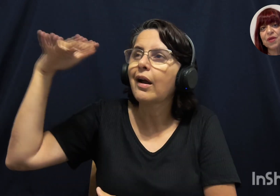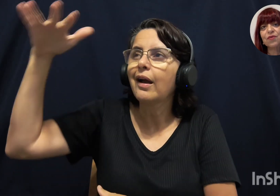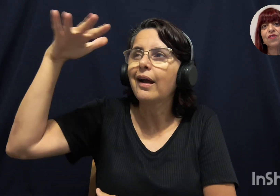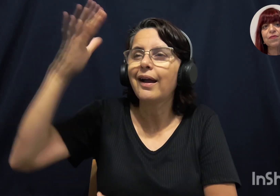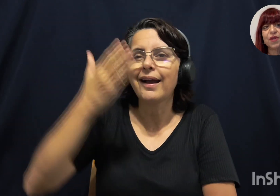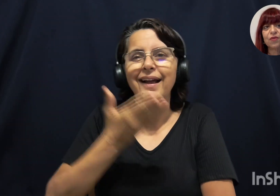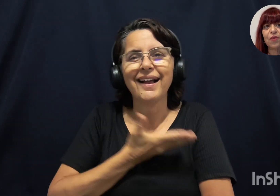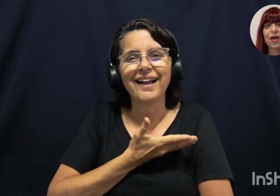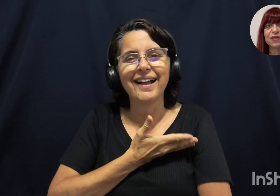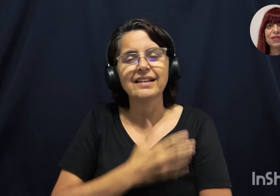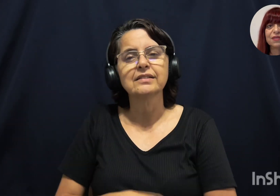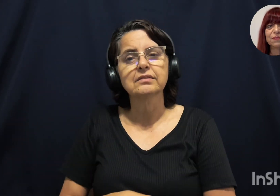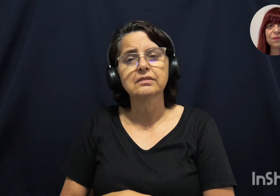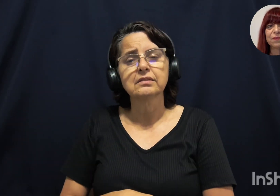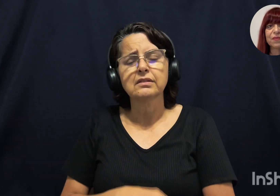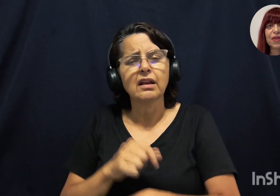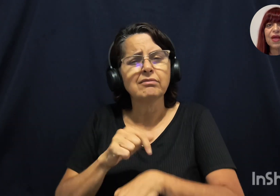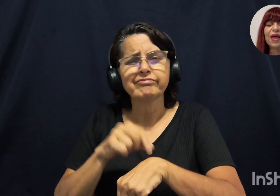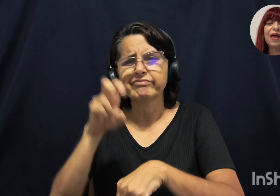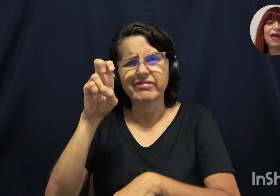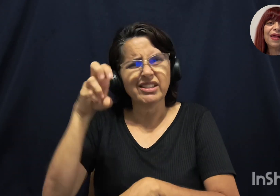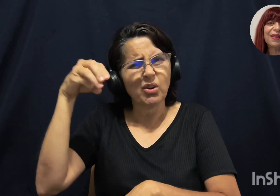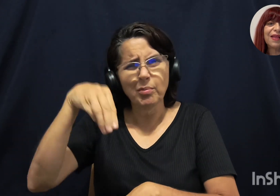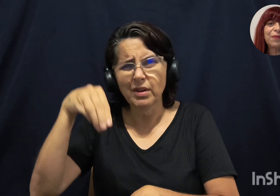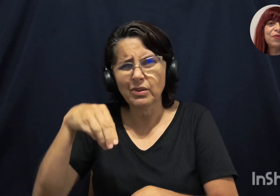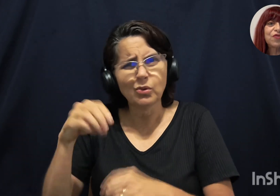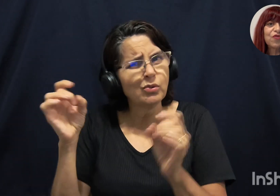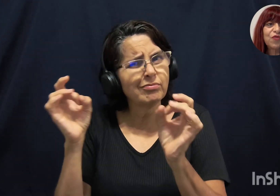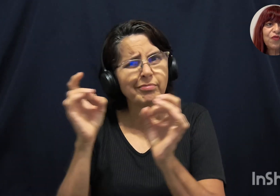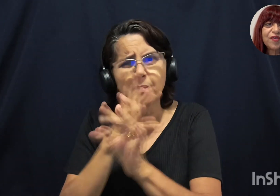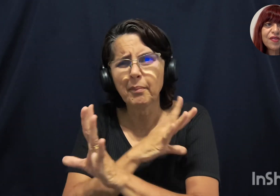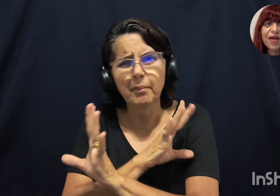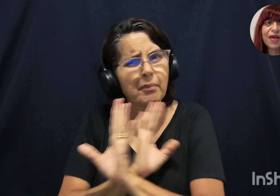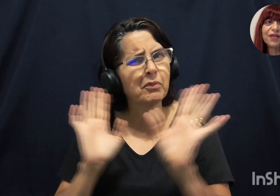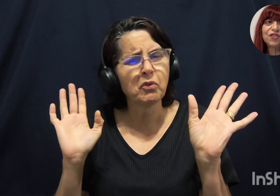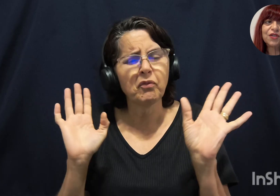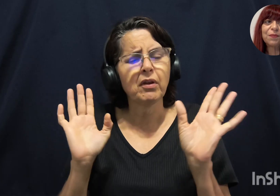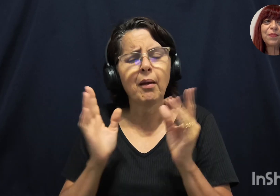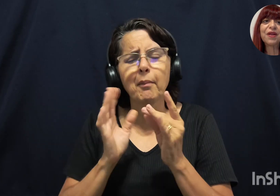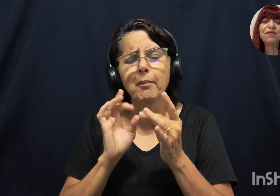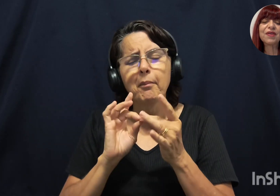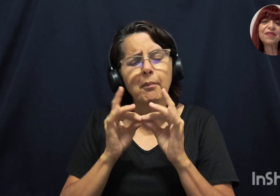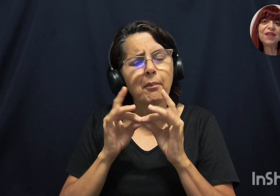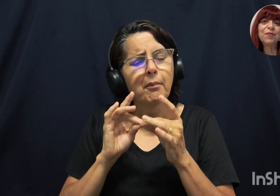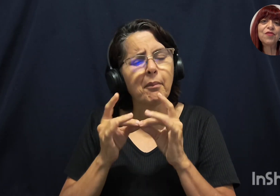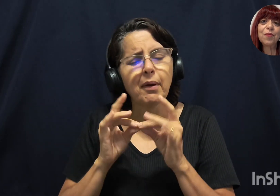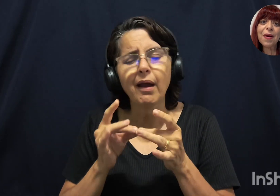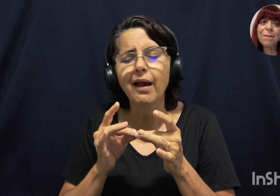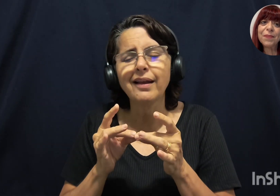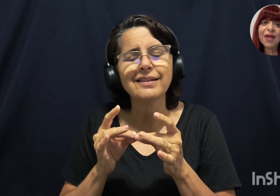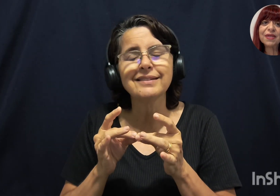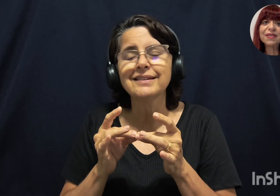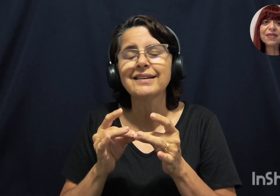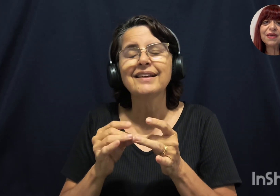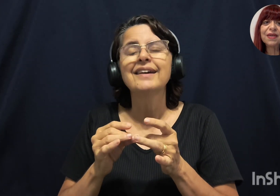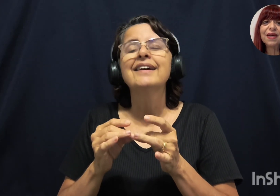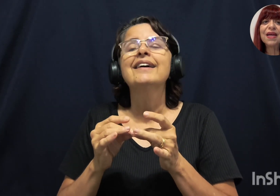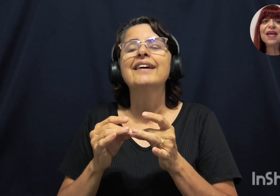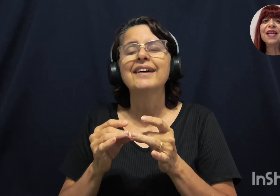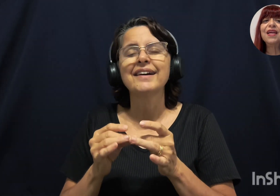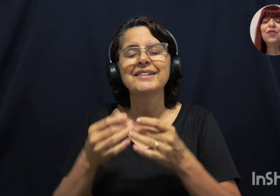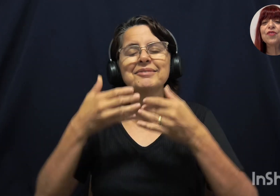nossos amigos espirituais. É tempo suficiente para fazermos uma